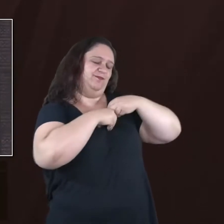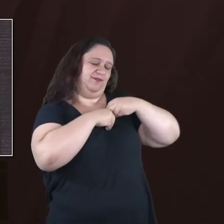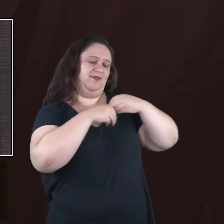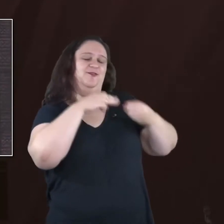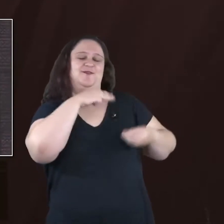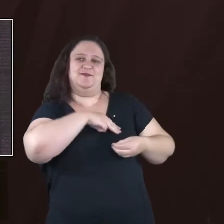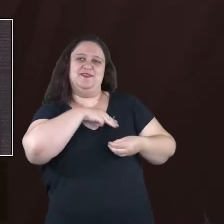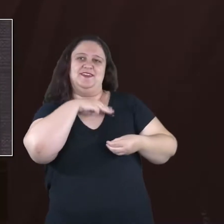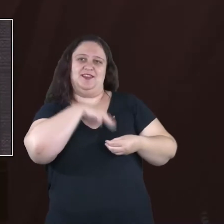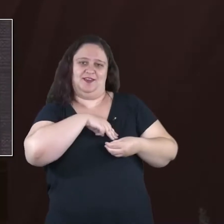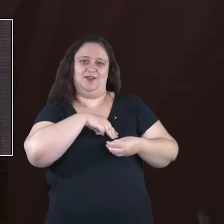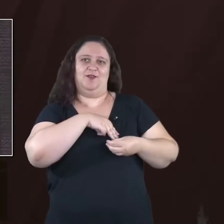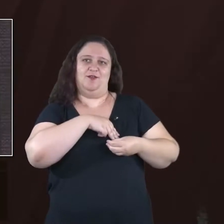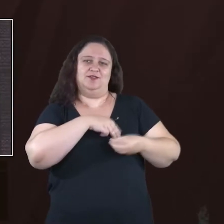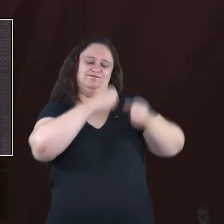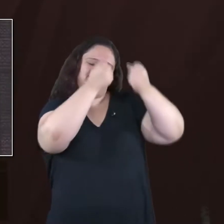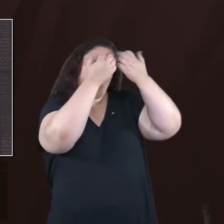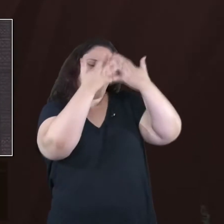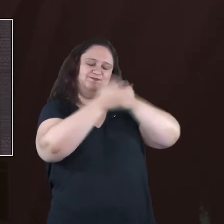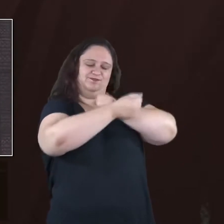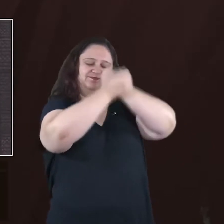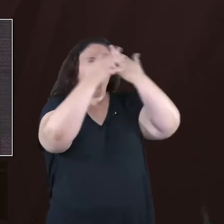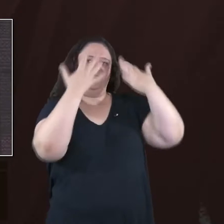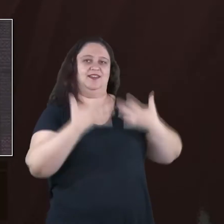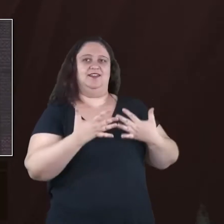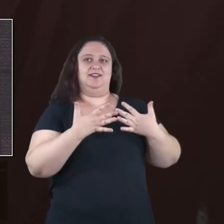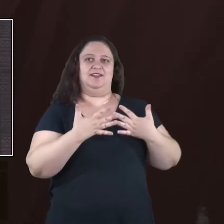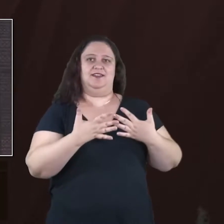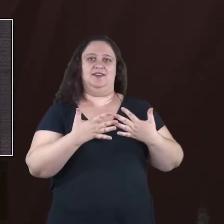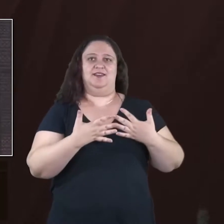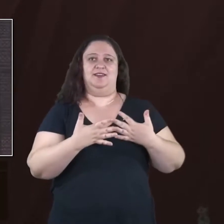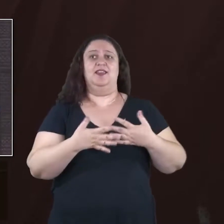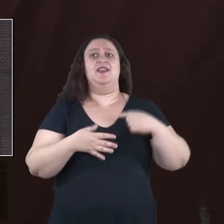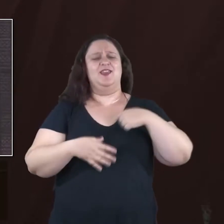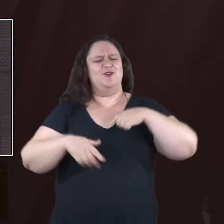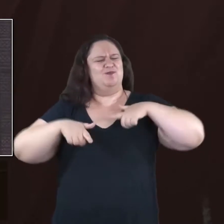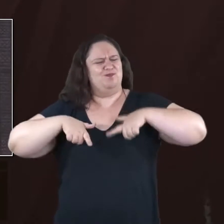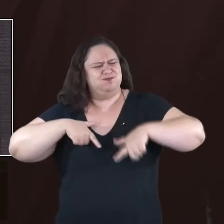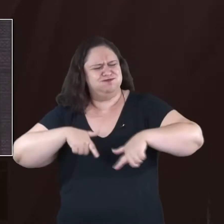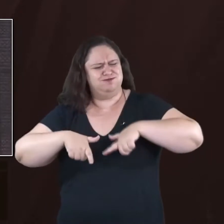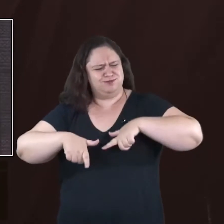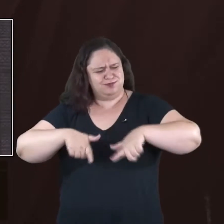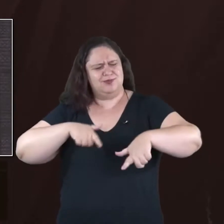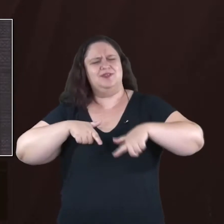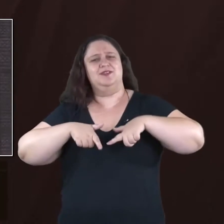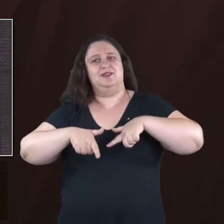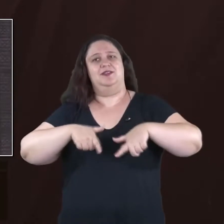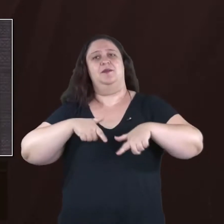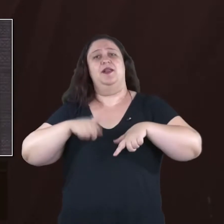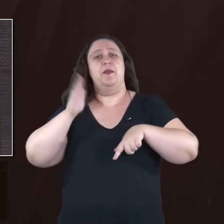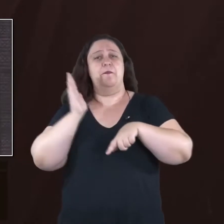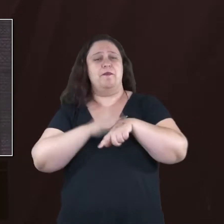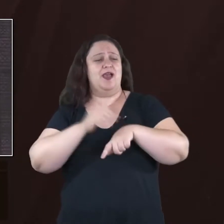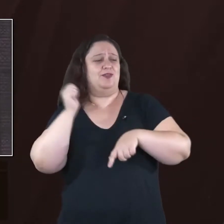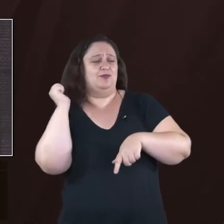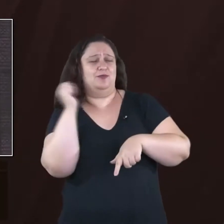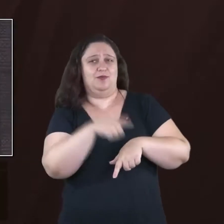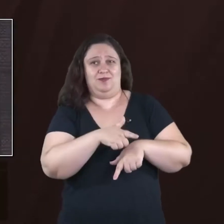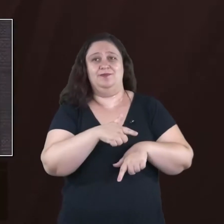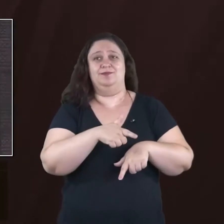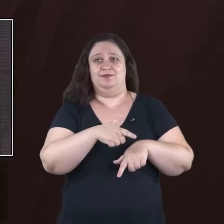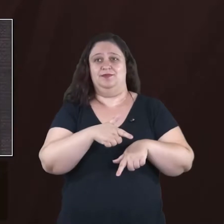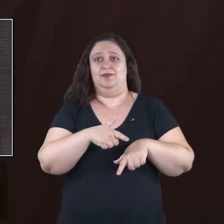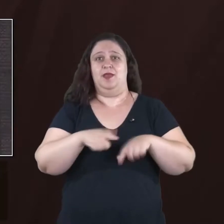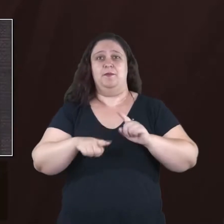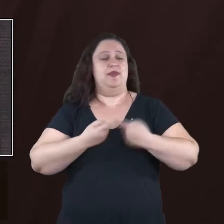foi concedida não se tornou vã. Antes, trabalhei muito mais do que todos eles, todavia,